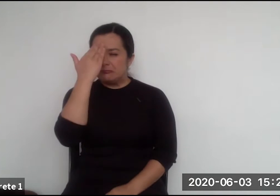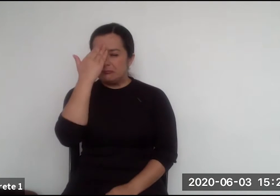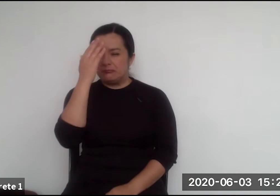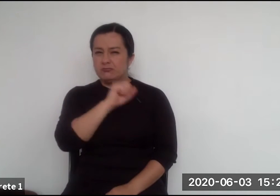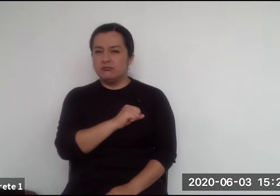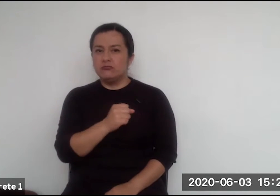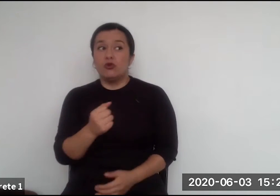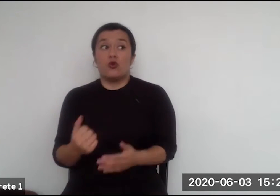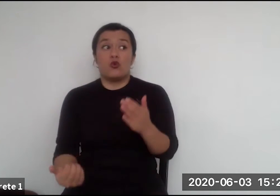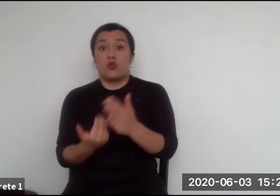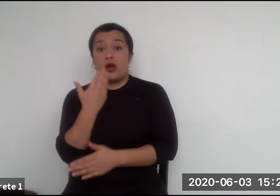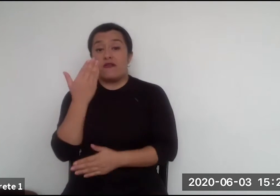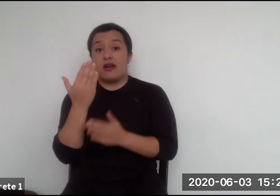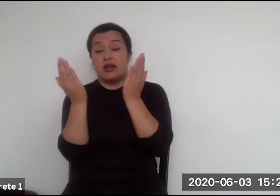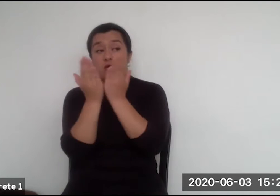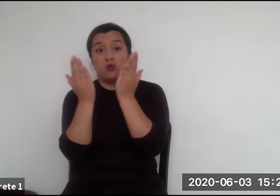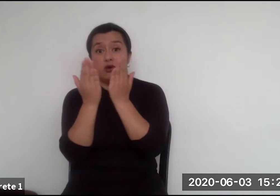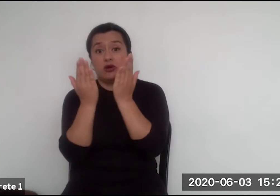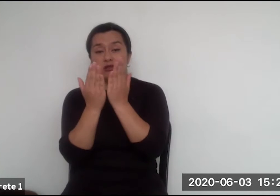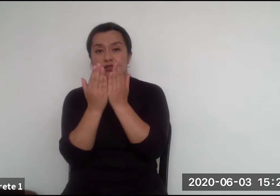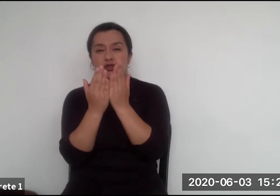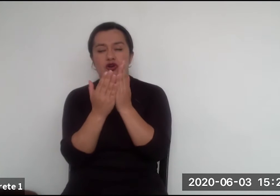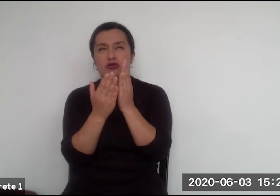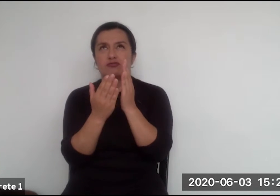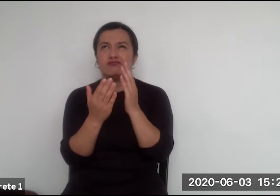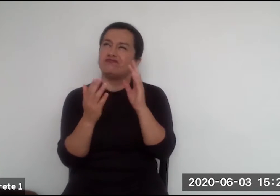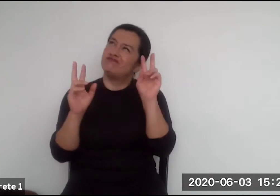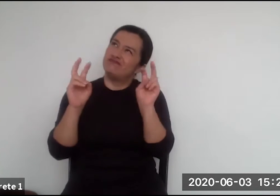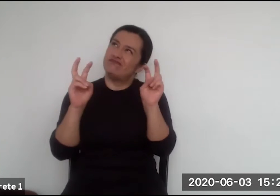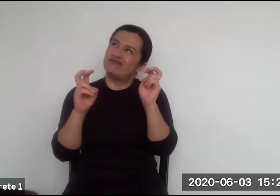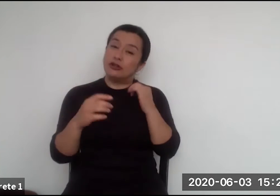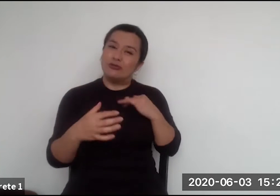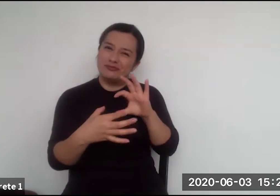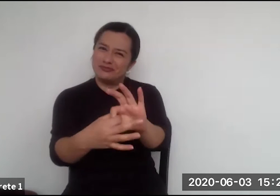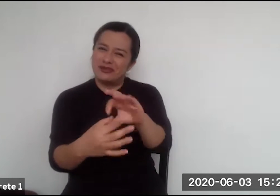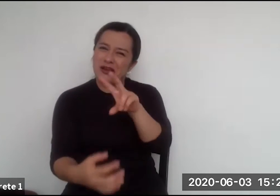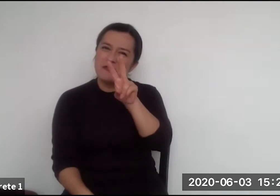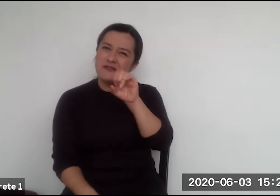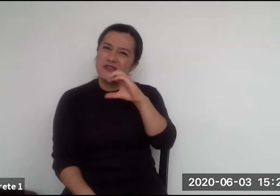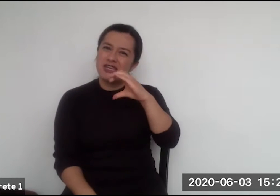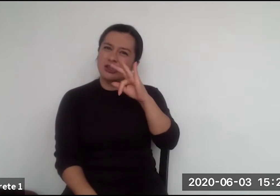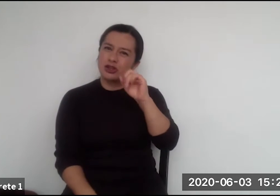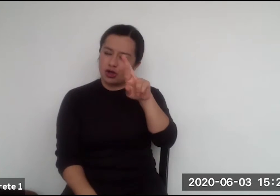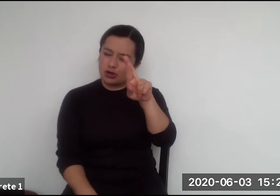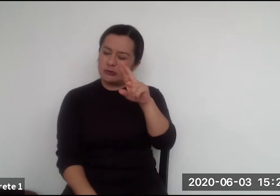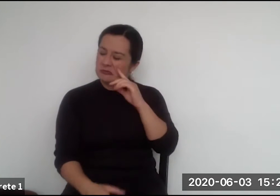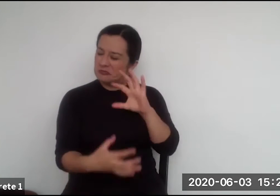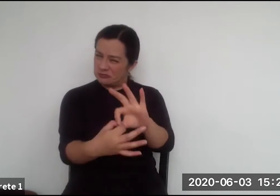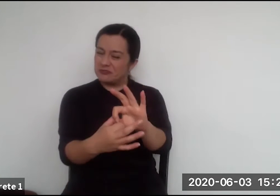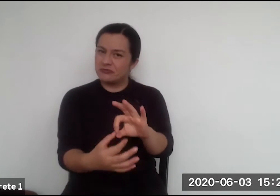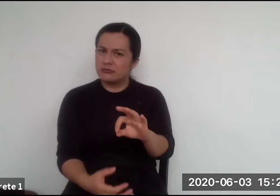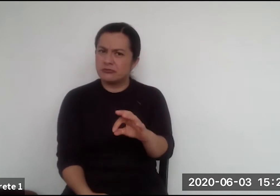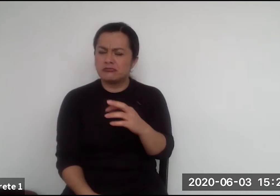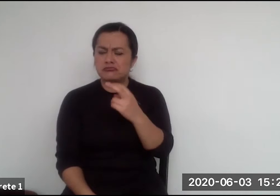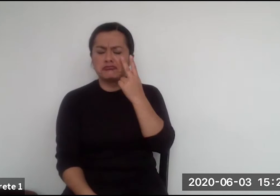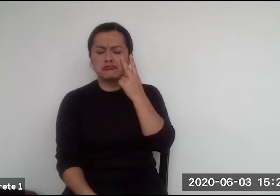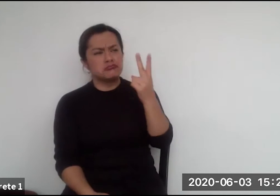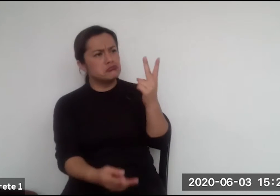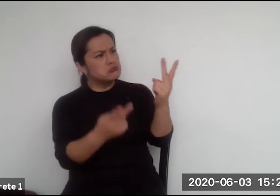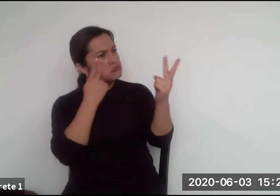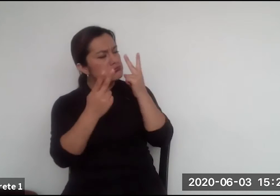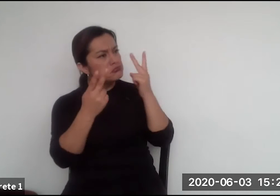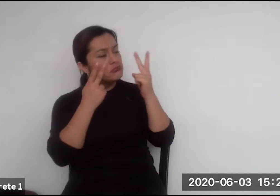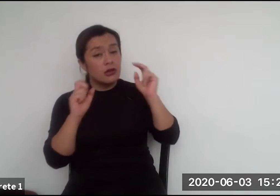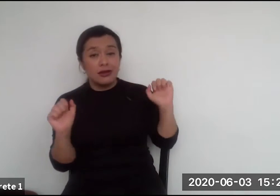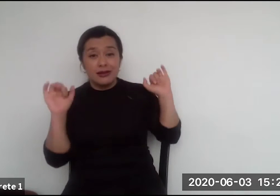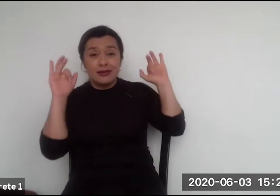para mí, y ahí coincido un poco con Víctor, me parece anómalo ver los encuentros pedagógicos